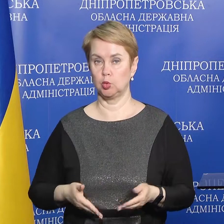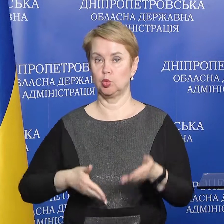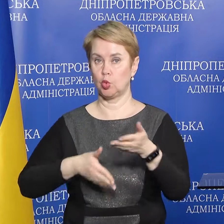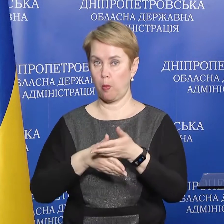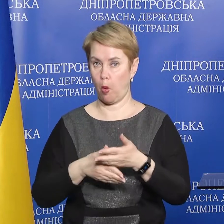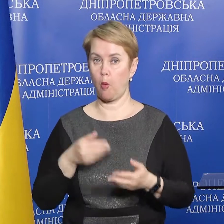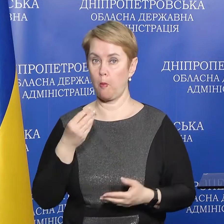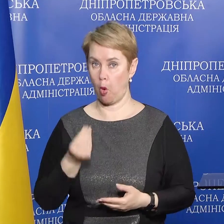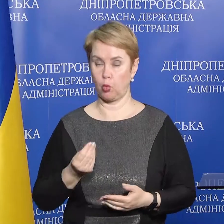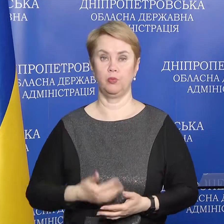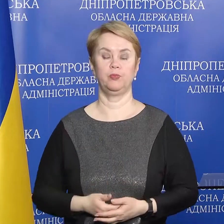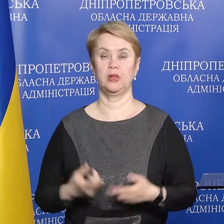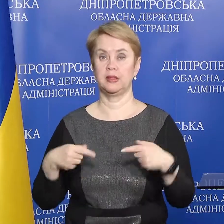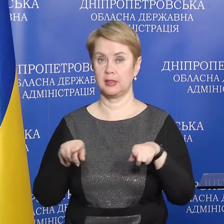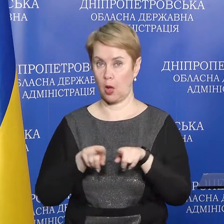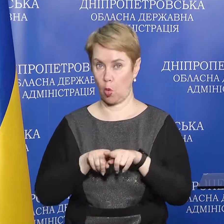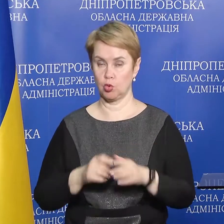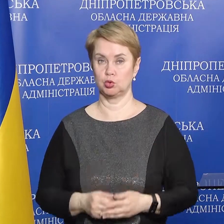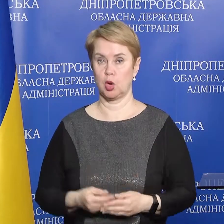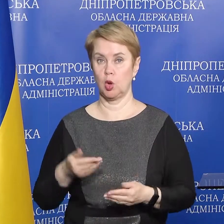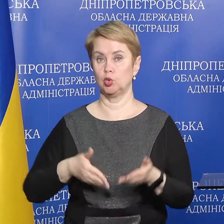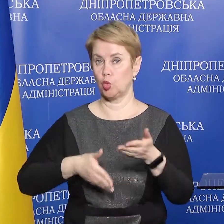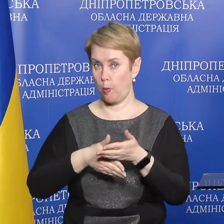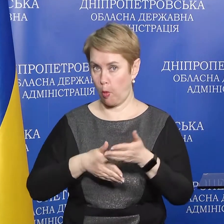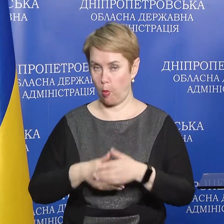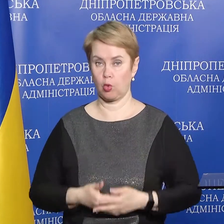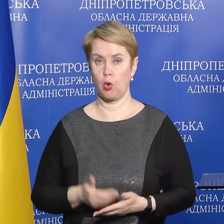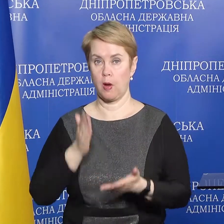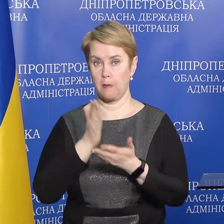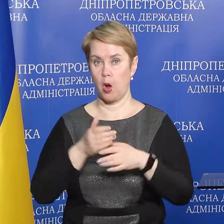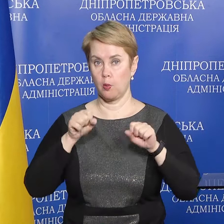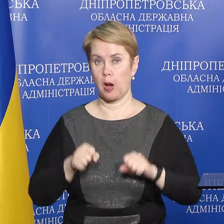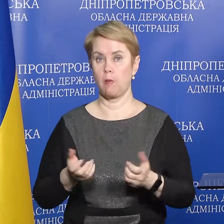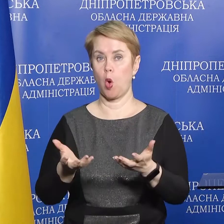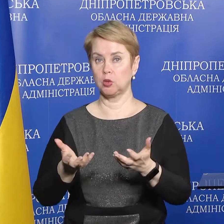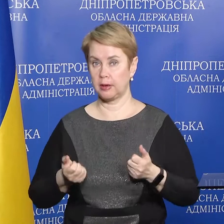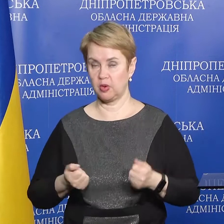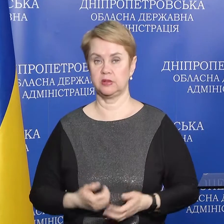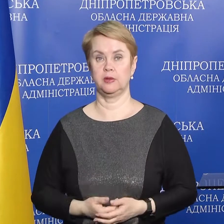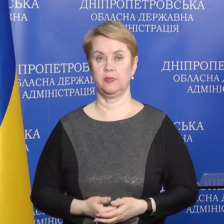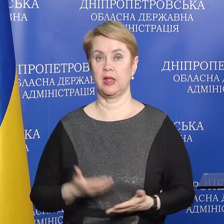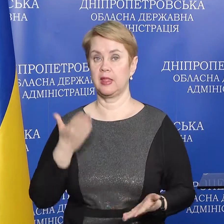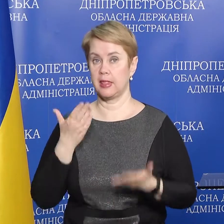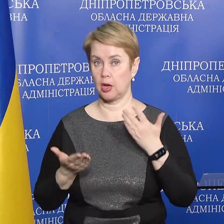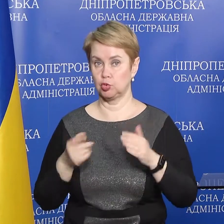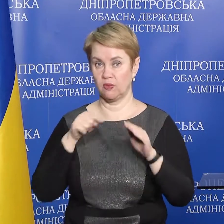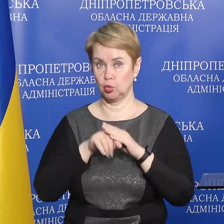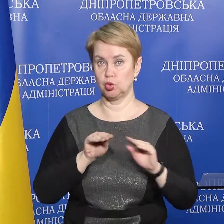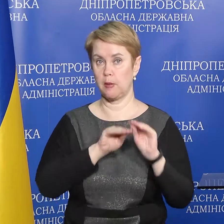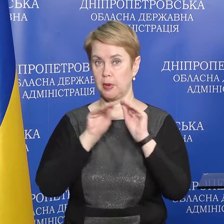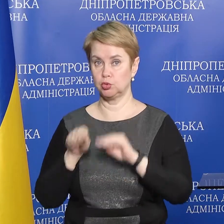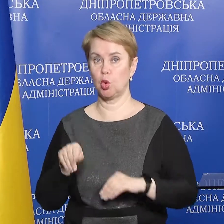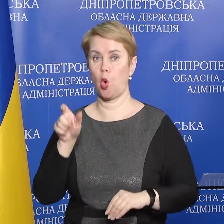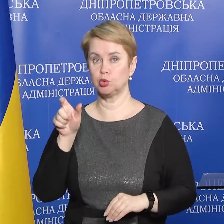допомогу. Також допомогу мають право отримувати, якщо внутрішньо